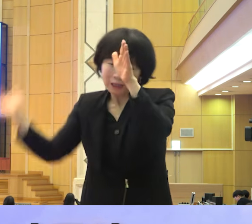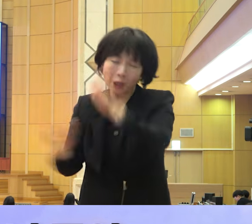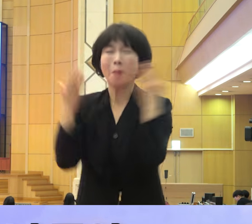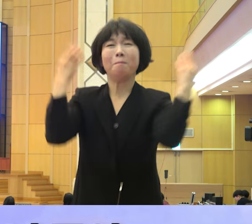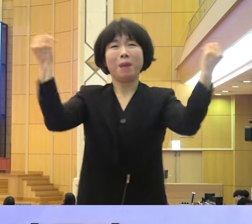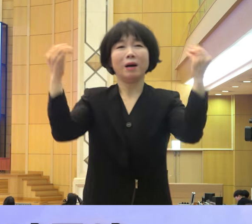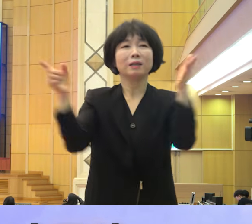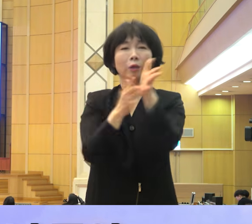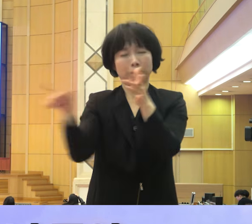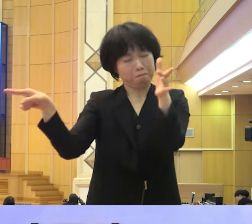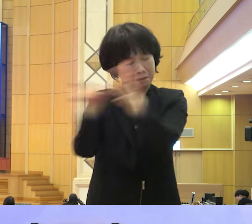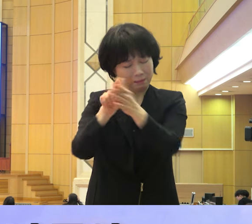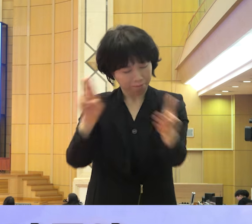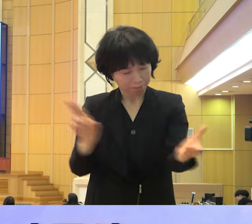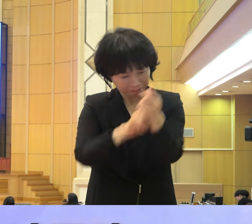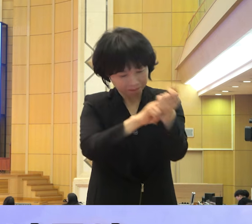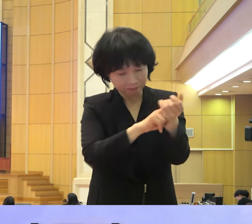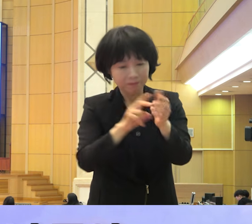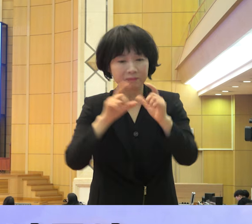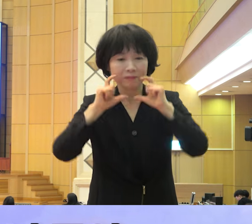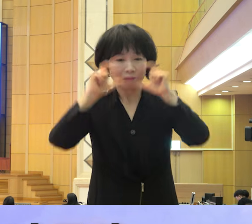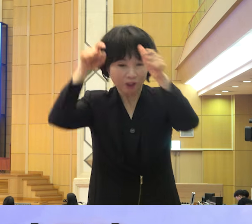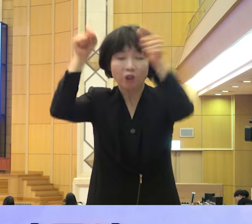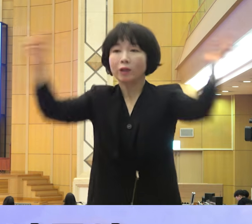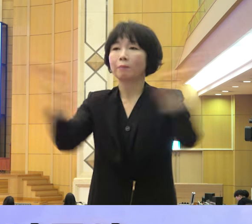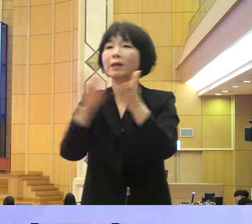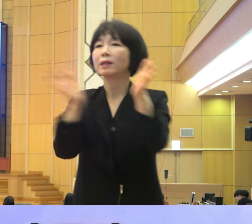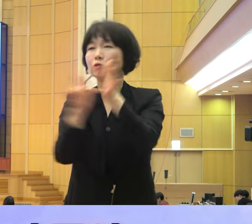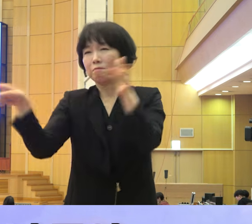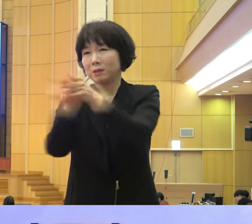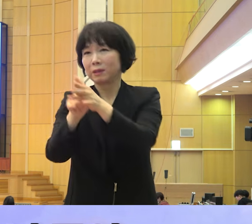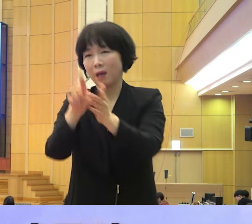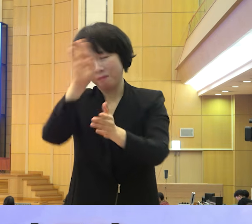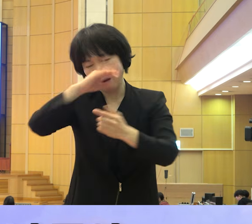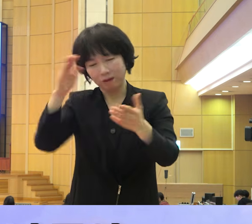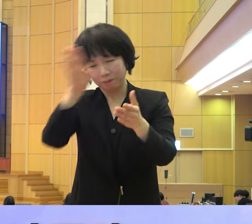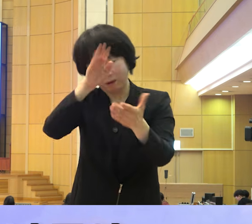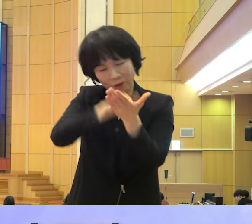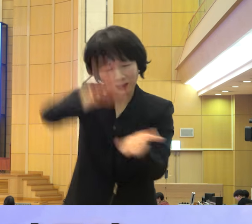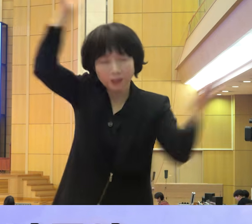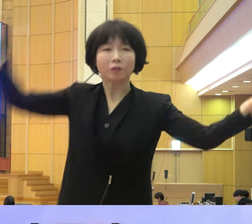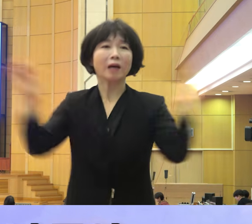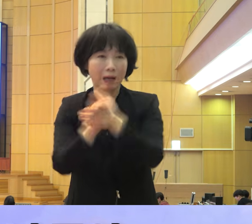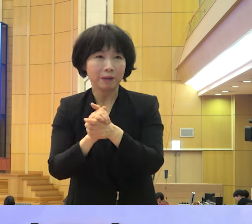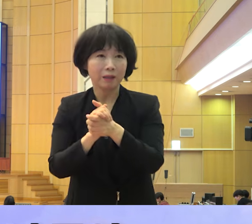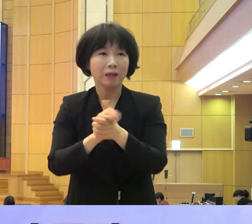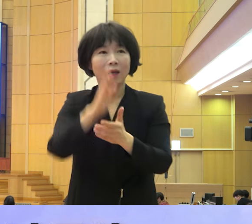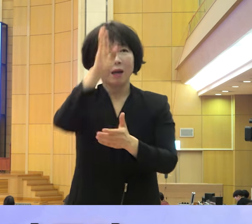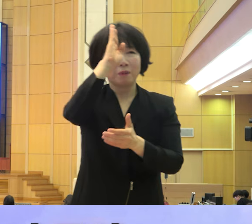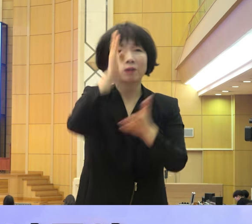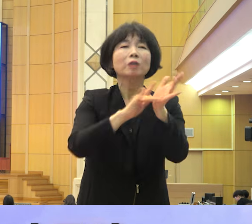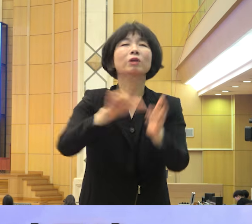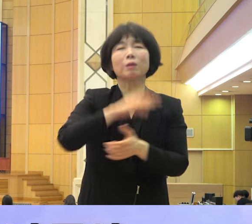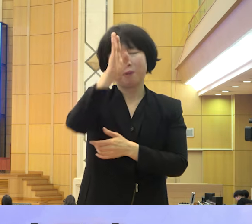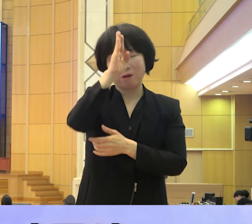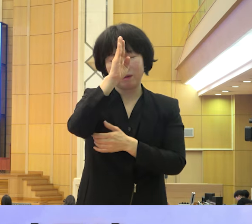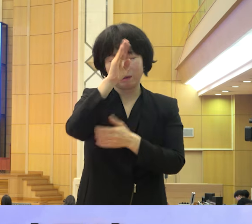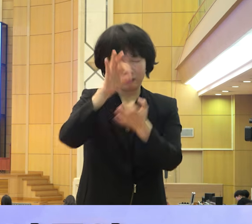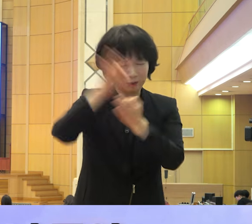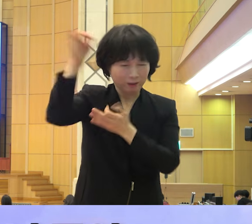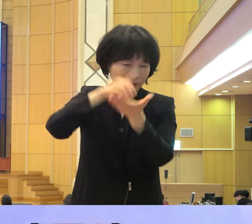이루었사오니 믿는 자에게 기적이 일어날지어다. 믿는 자에게 모든 질병은 떠나갈지어다. 모든 질병은 예수 이름으로